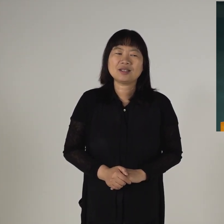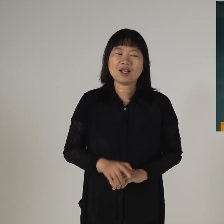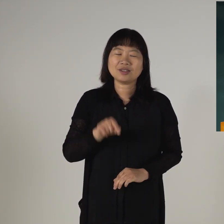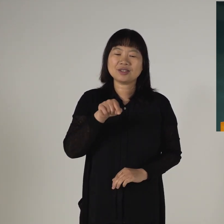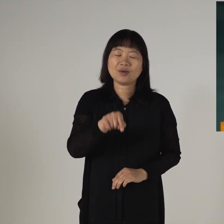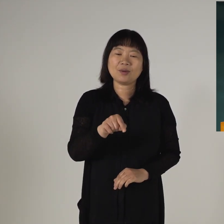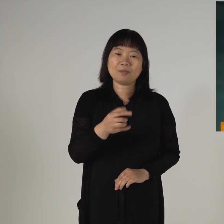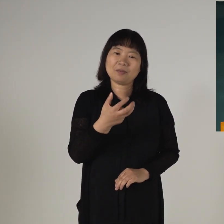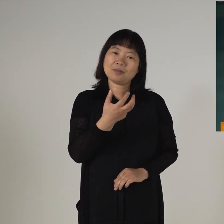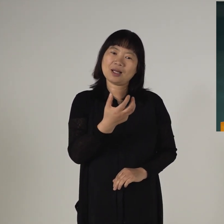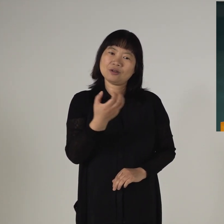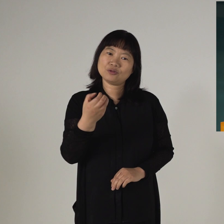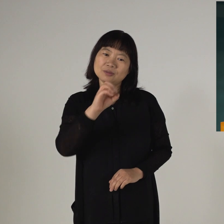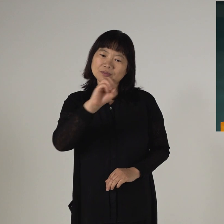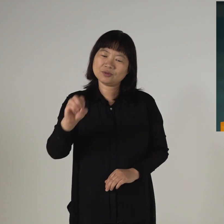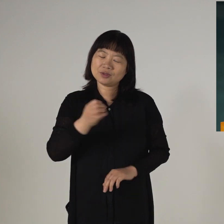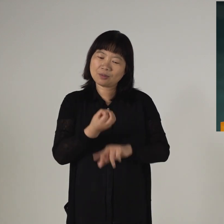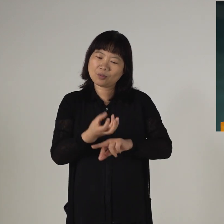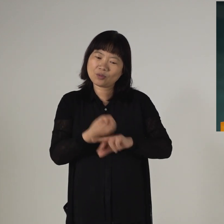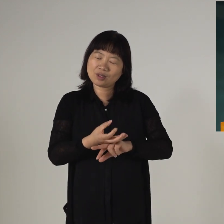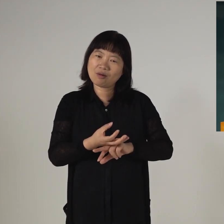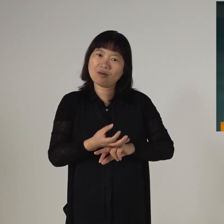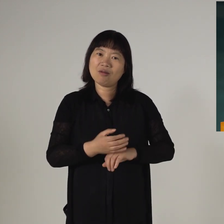여기 80~90%의 보석들은